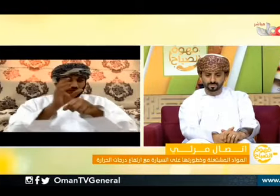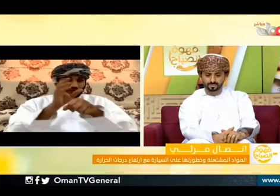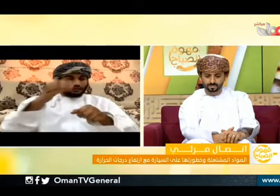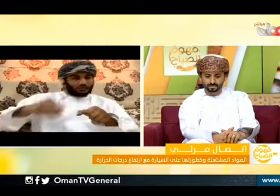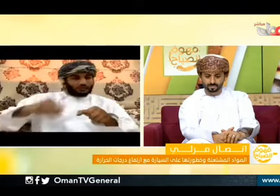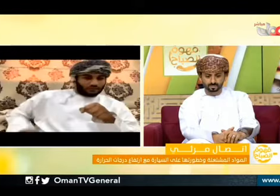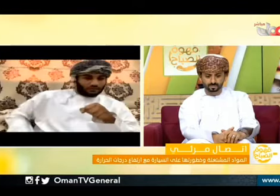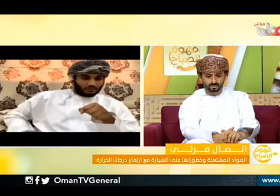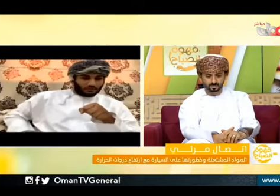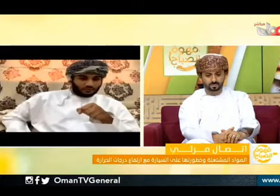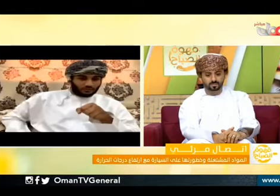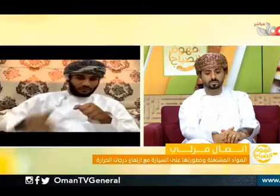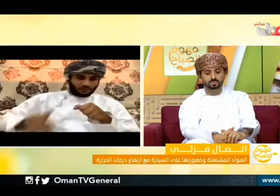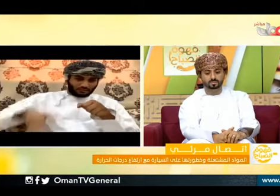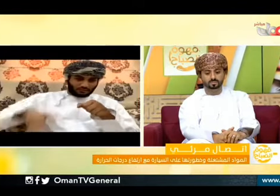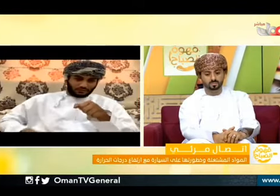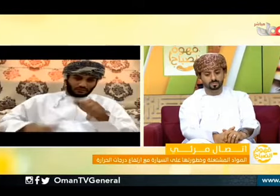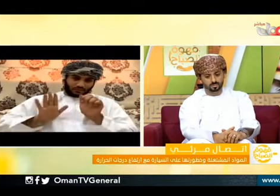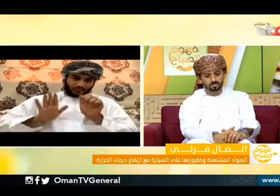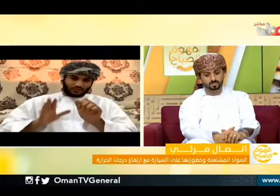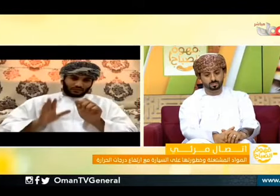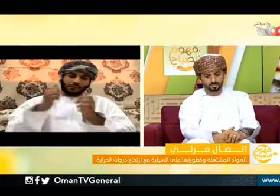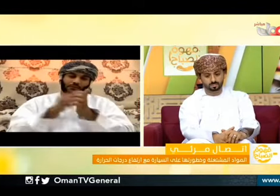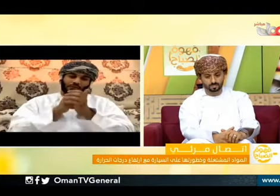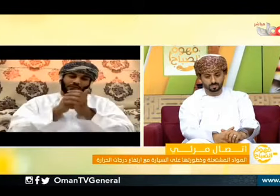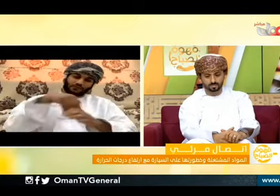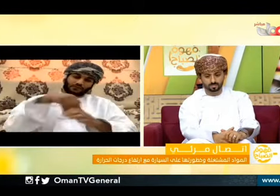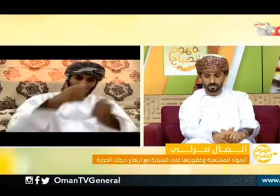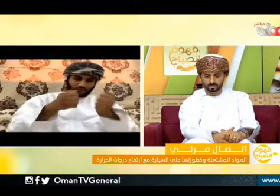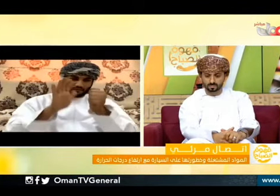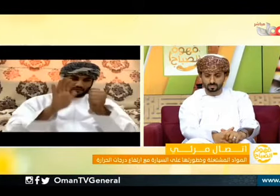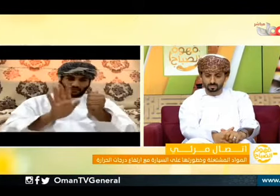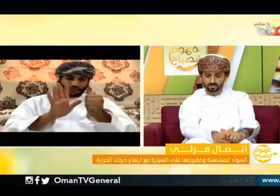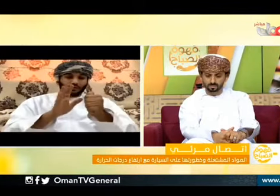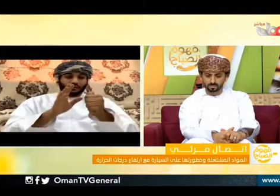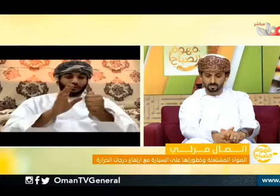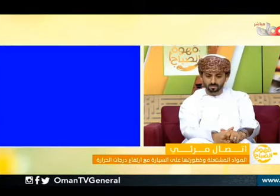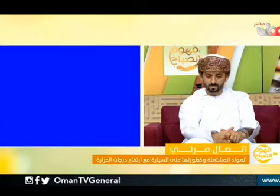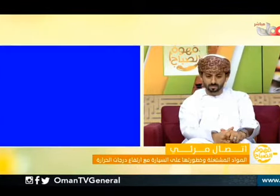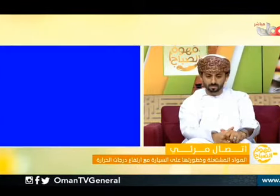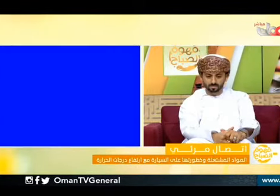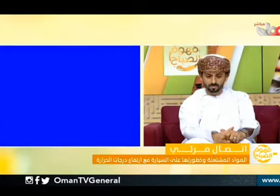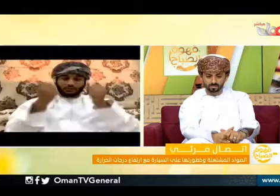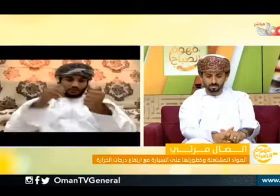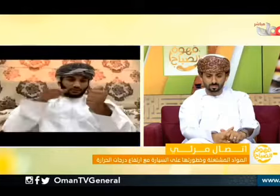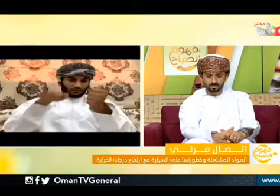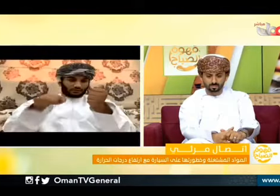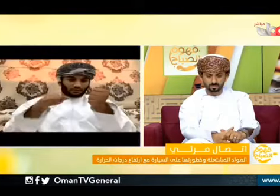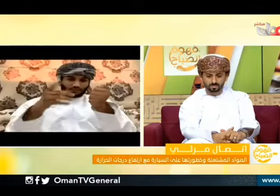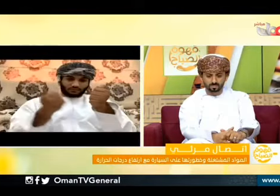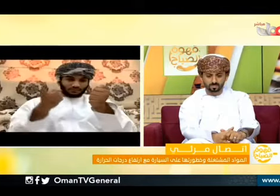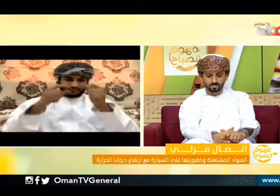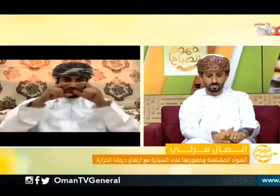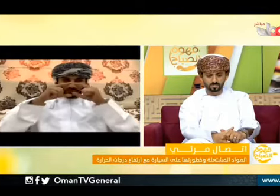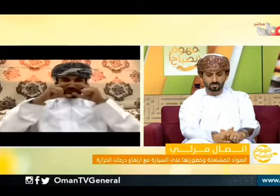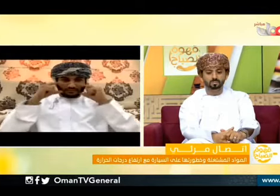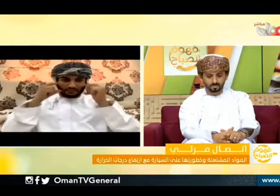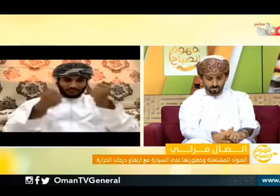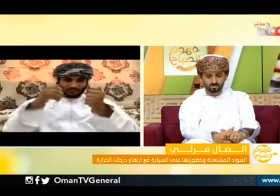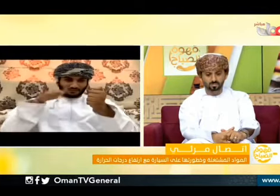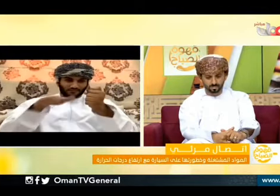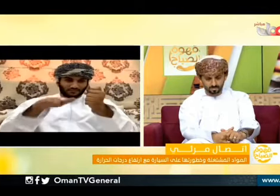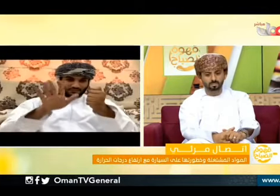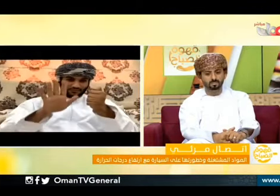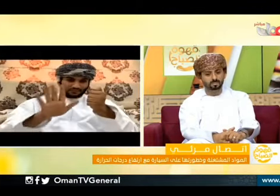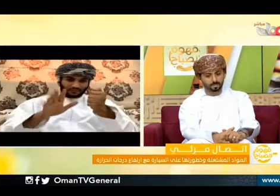معقمات الأيادي إذا يكون عندنا في الجيب ممكن، وإحنا بعدها لما نوصل البيت